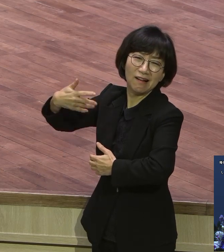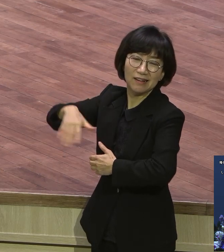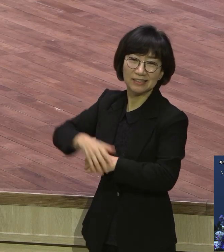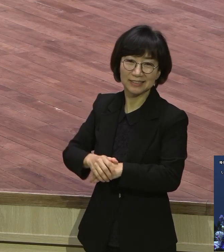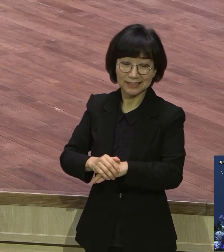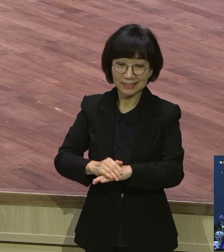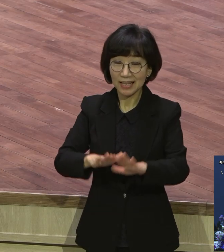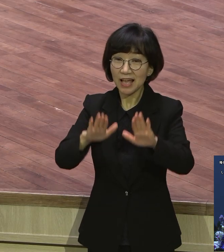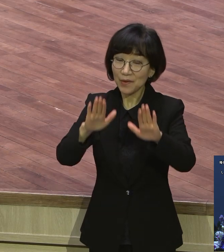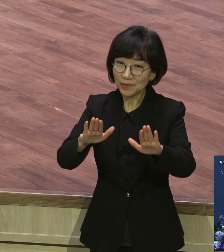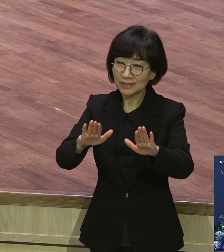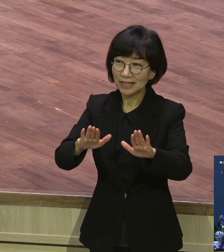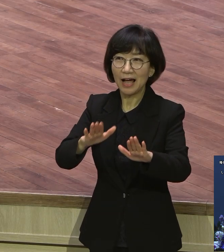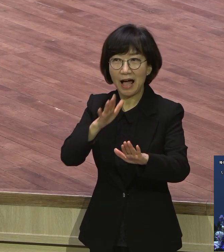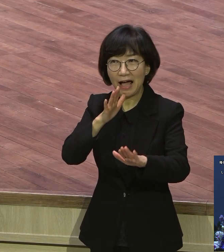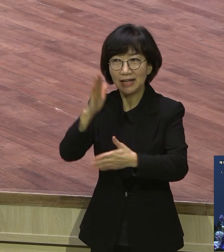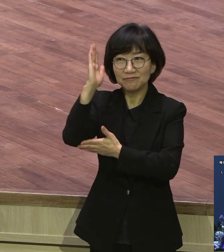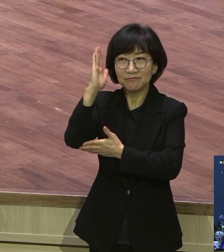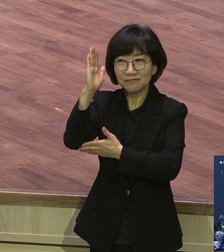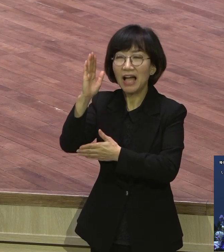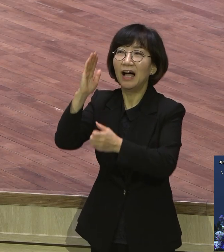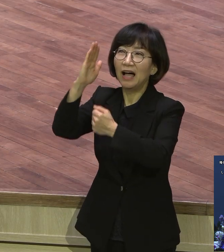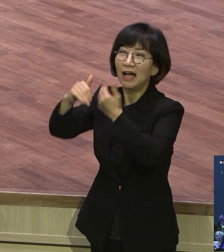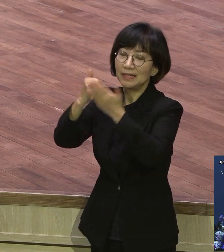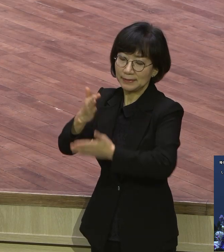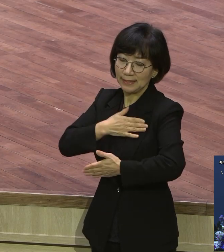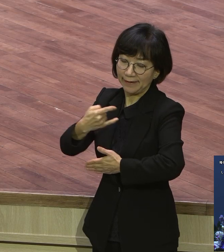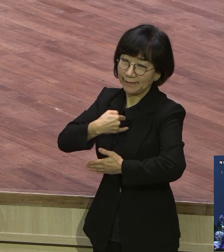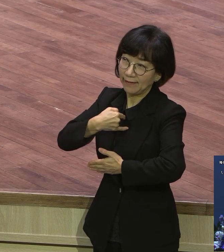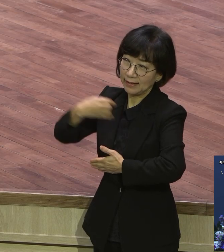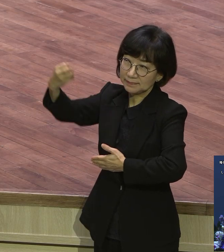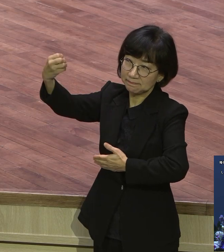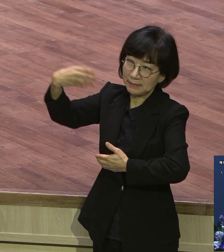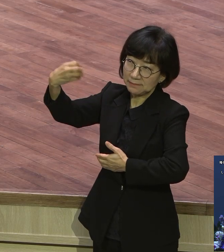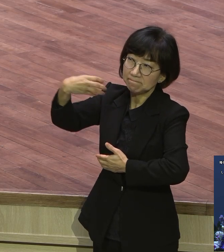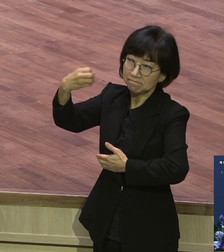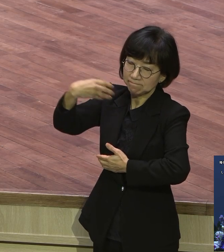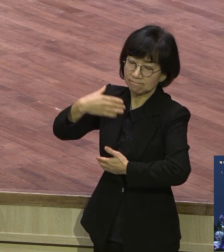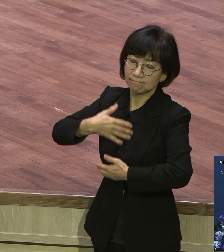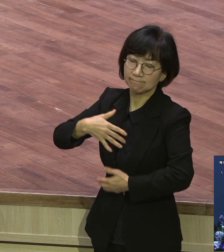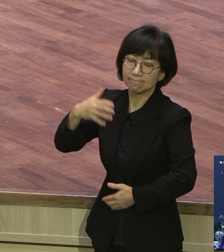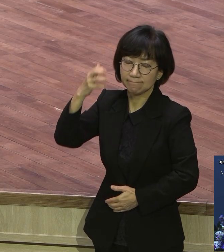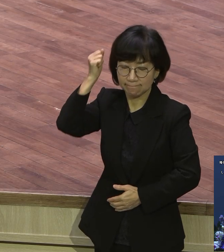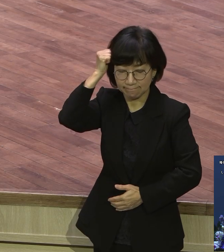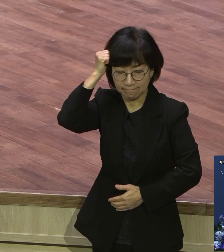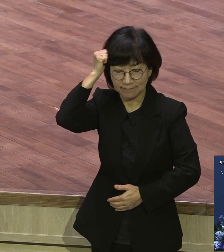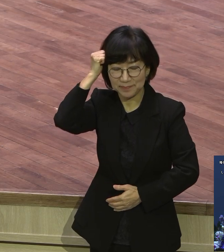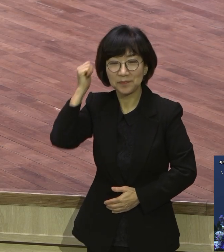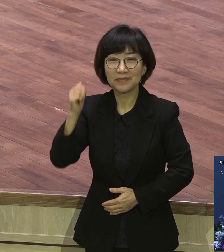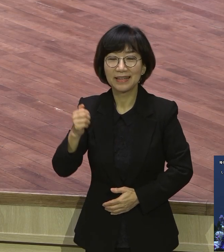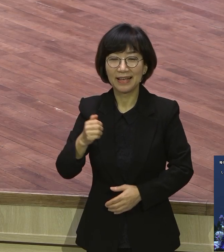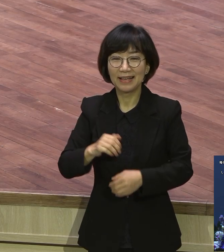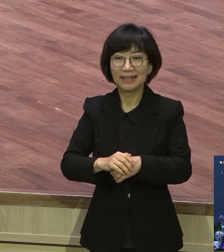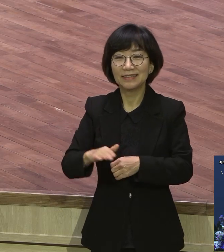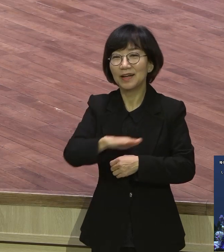나에게 말씀하시는구나 그렇게 받으시고 기도하는 데 막힘이 없길 바랍니다